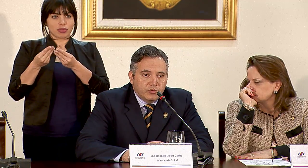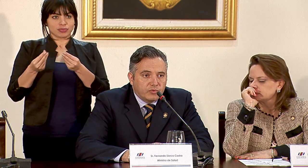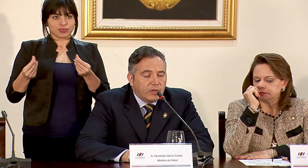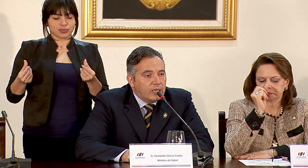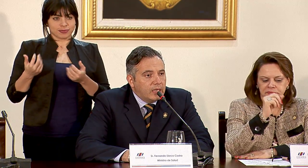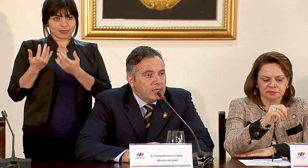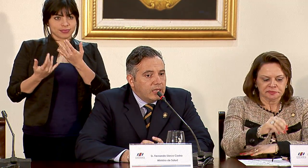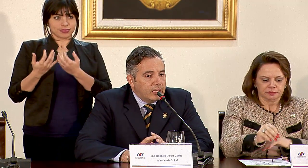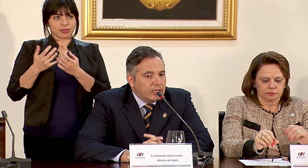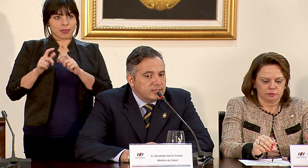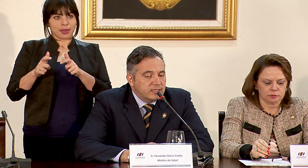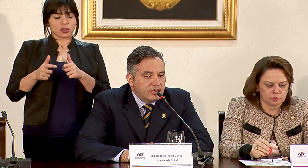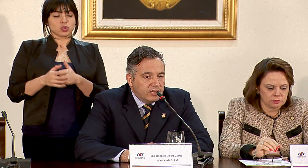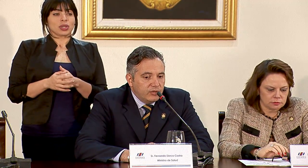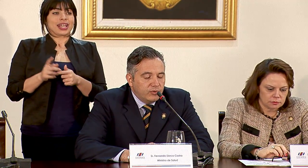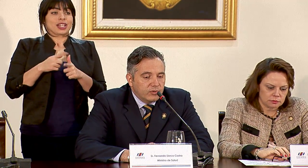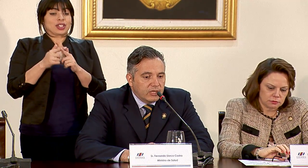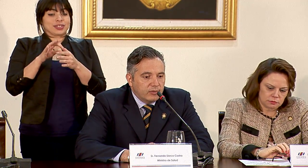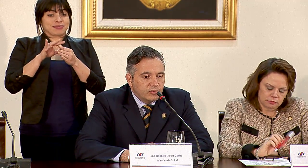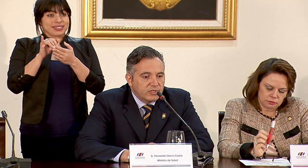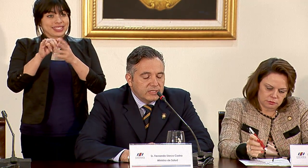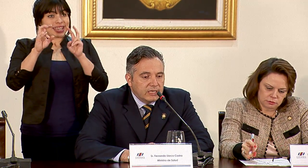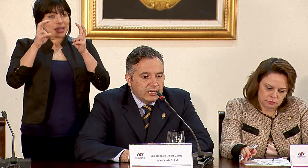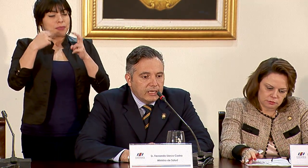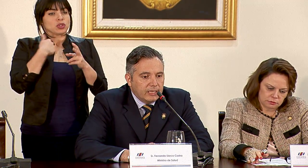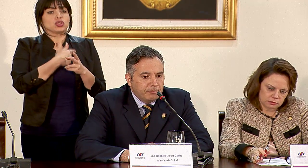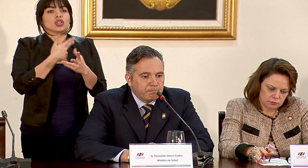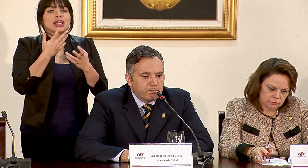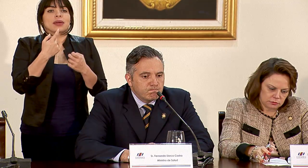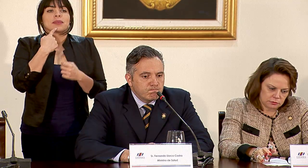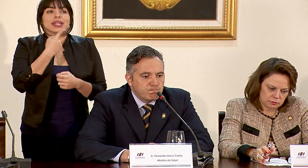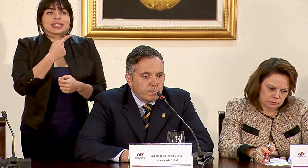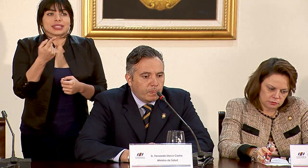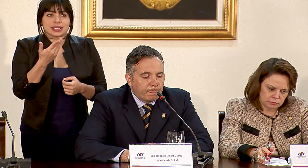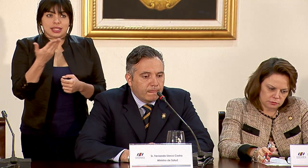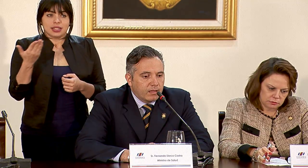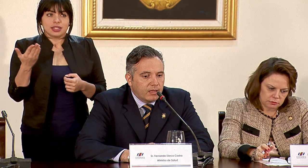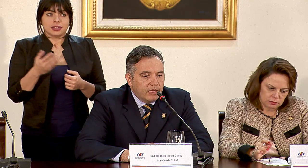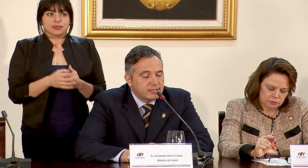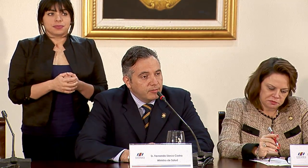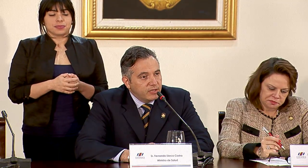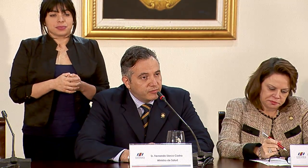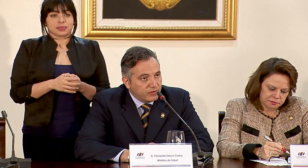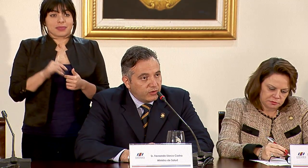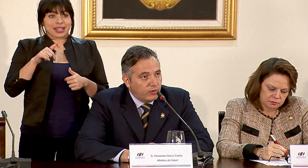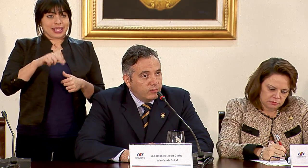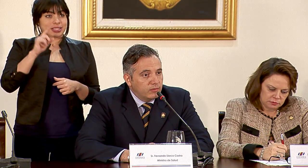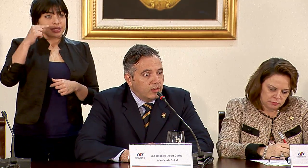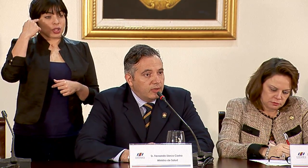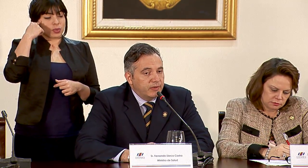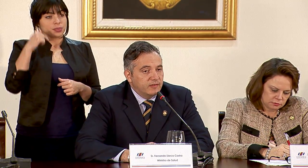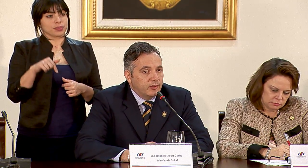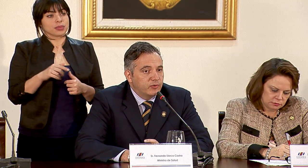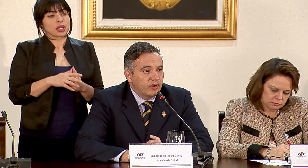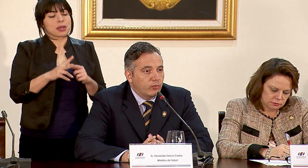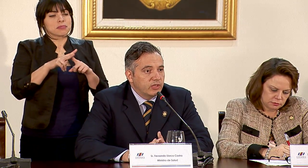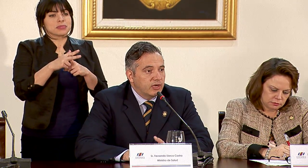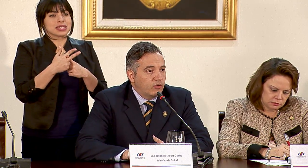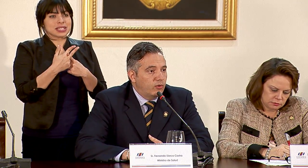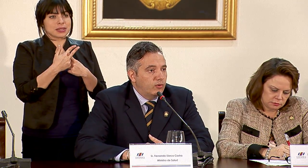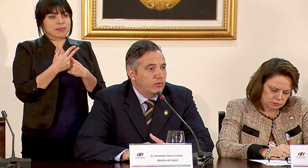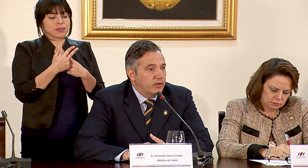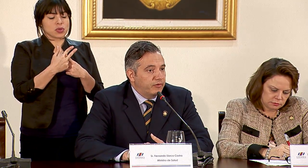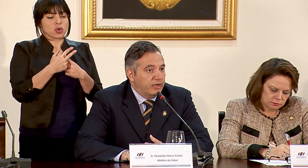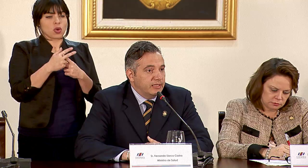residuos. En ese sentido, queremos decir que esta administración, al principio, se